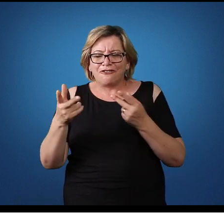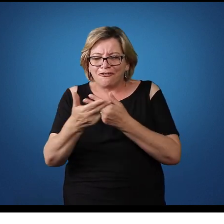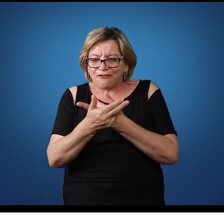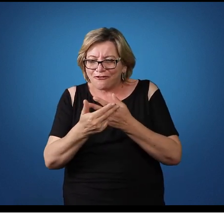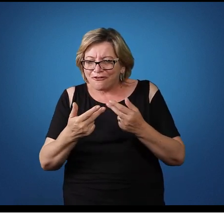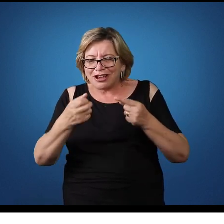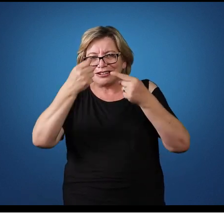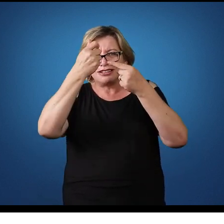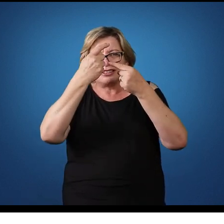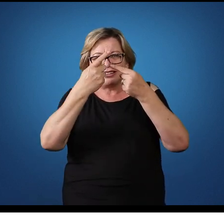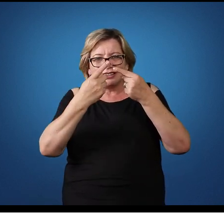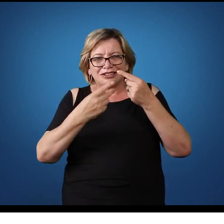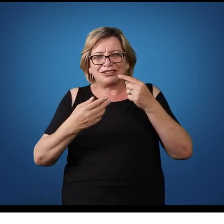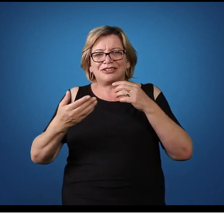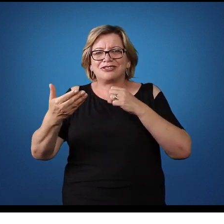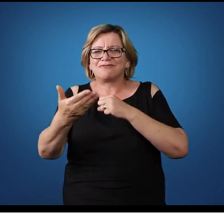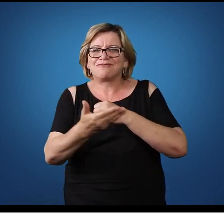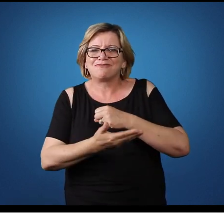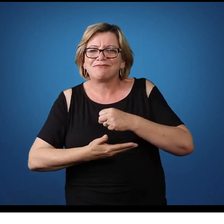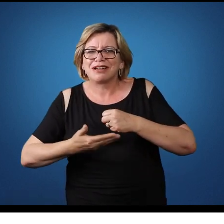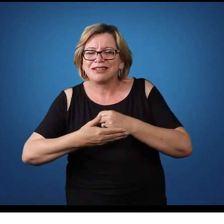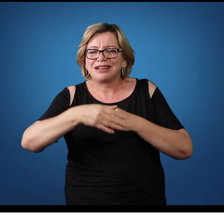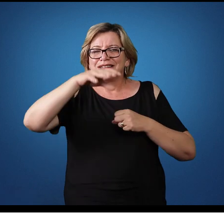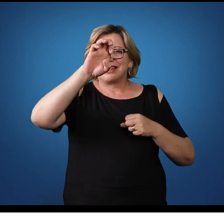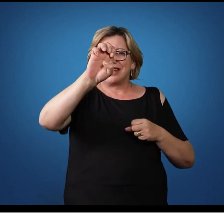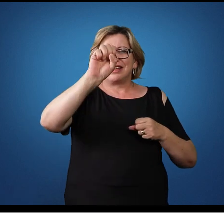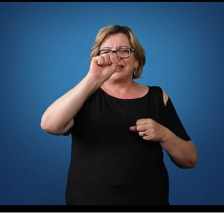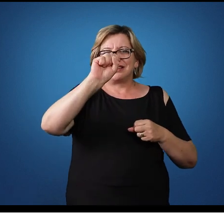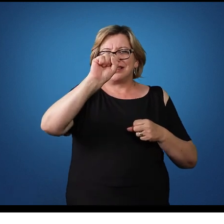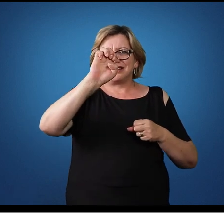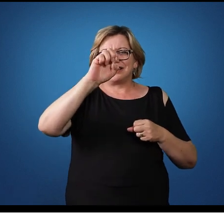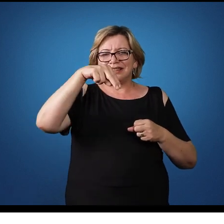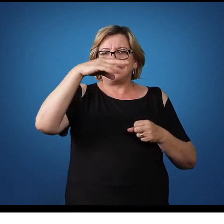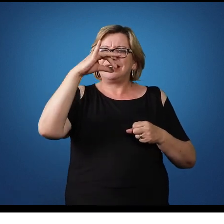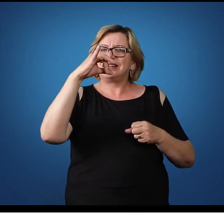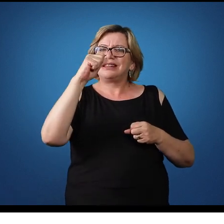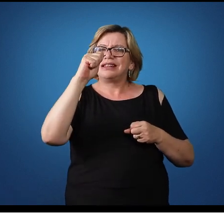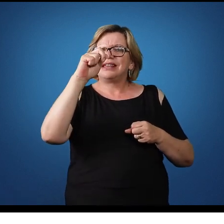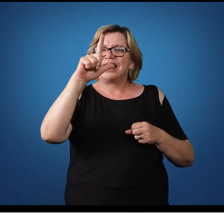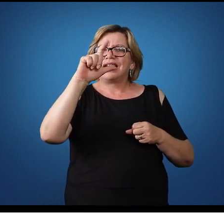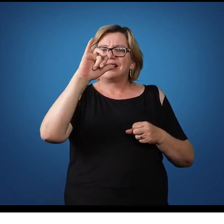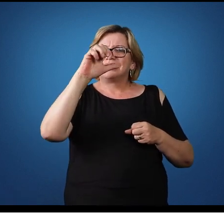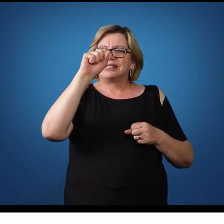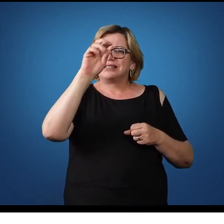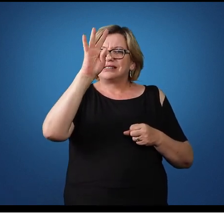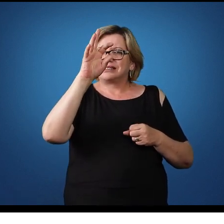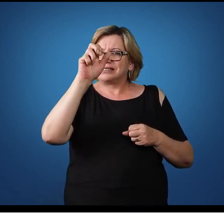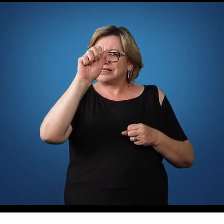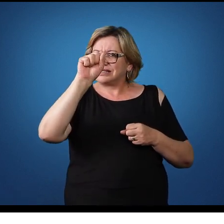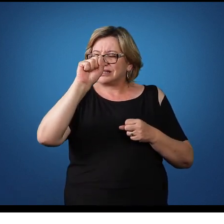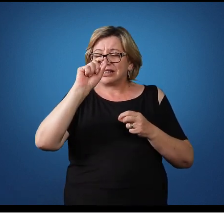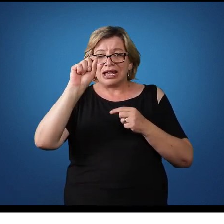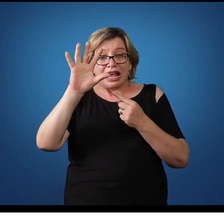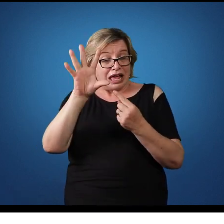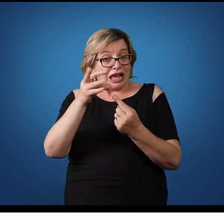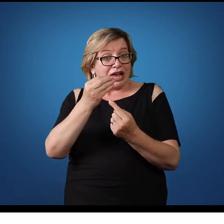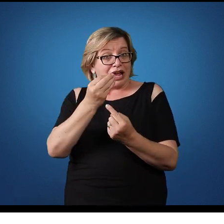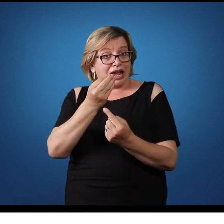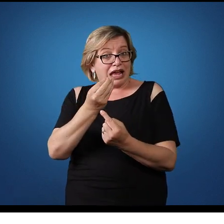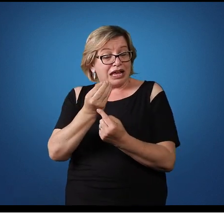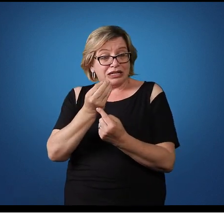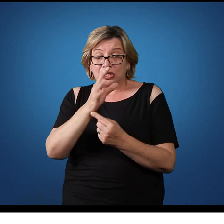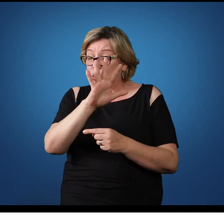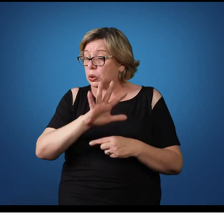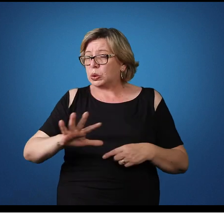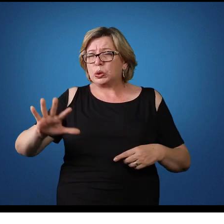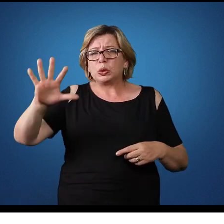de definições essencialistas. Definições essencialistas de arte acham que há, em toda e qualquer obra